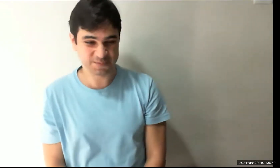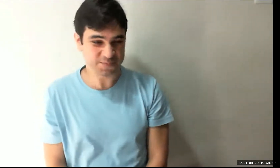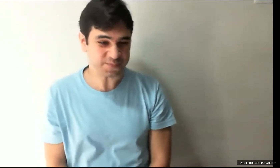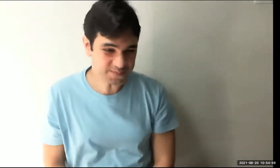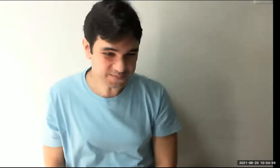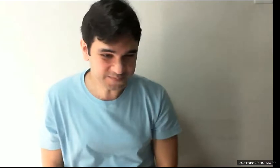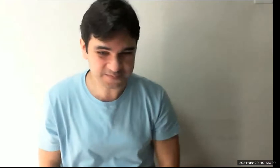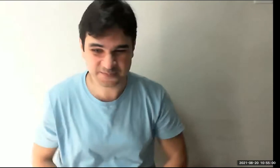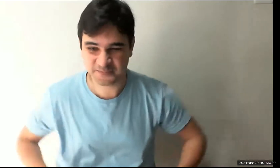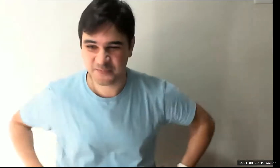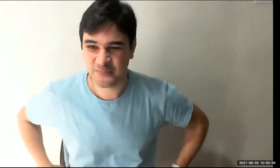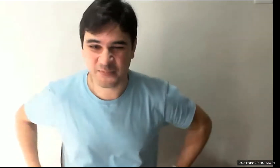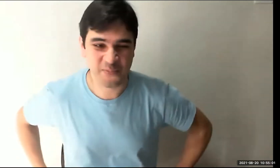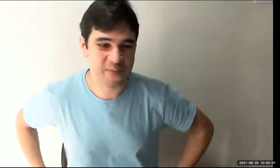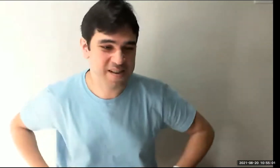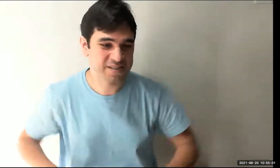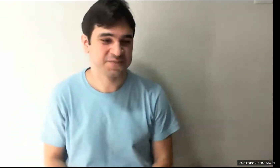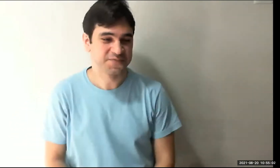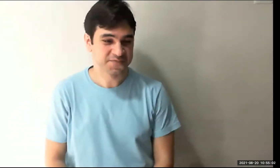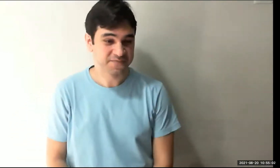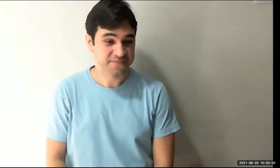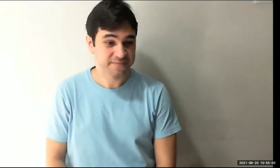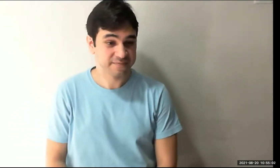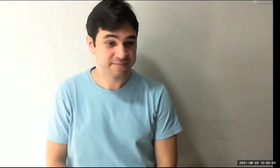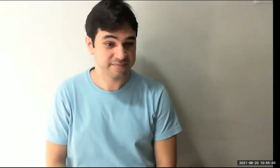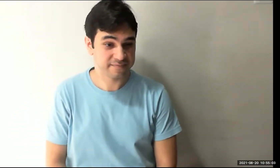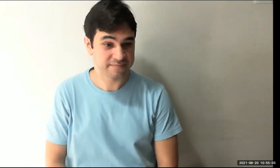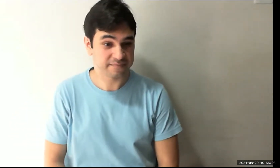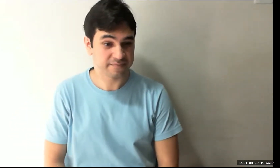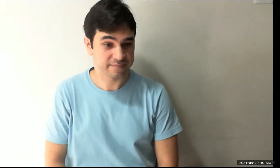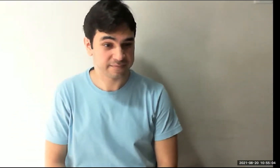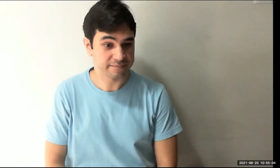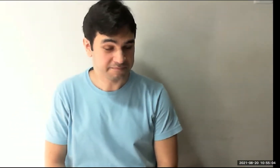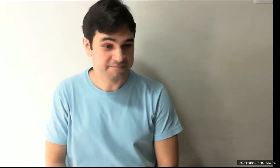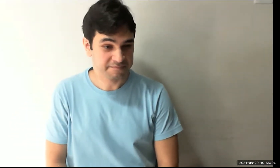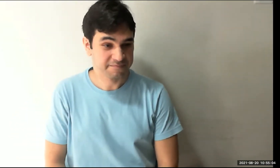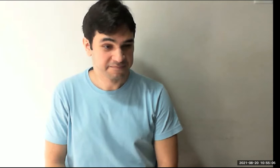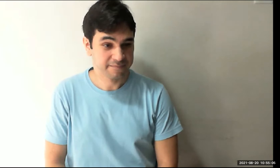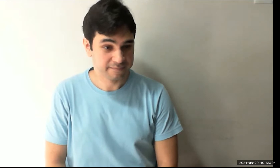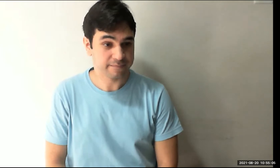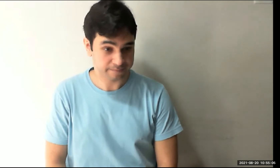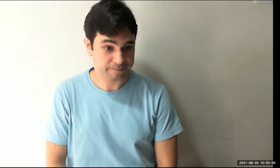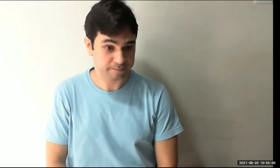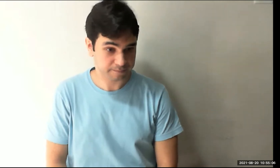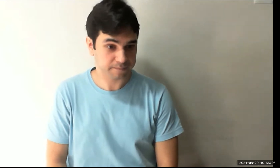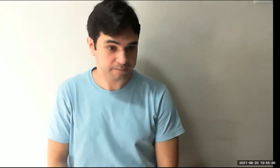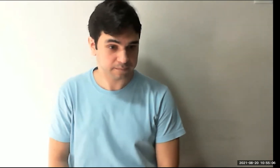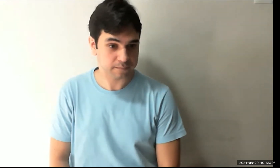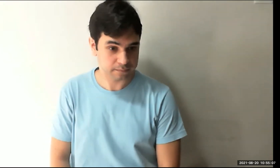Objetivo bacana, legal. Diferente, né? Um glossário diferente, né? Mas outras